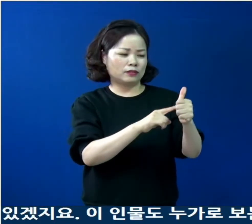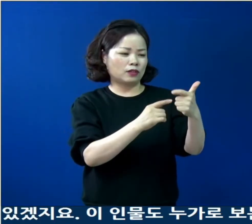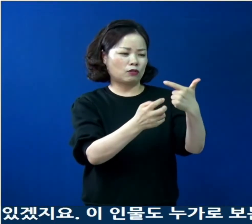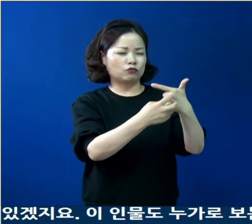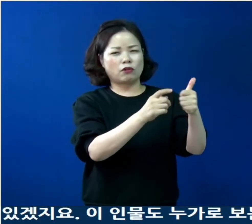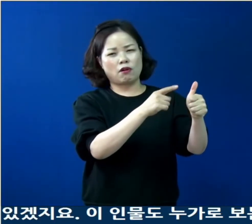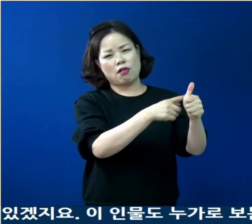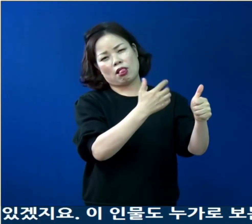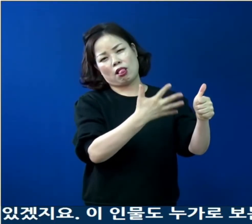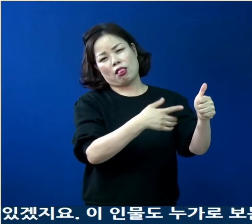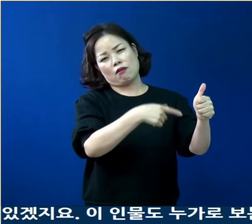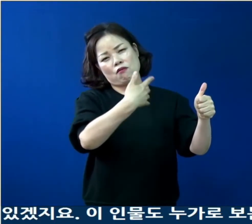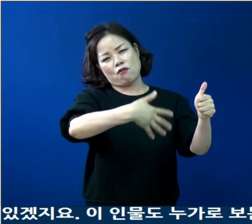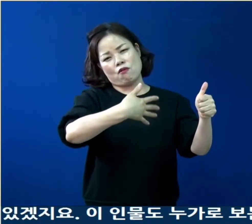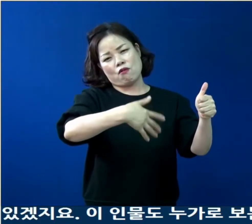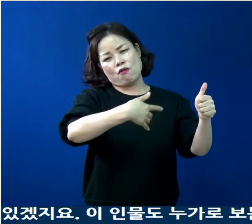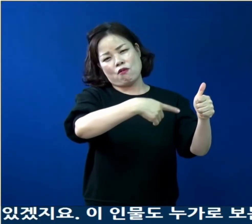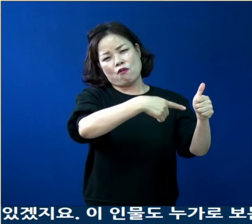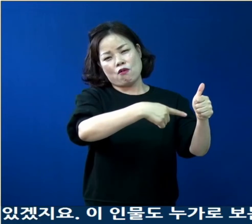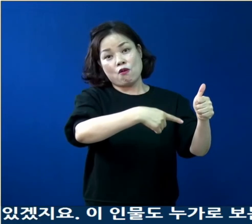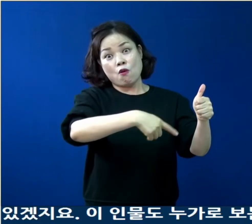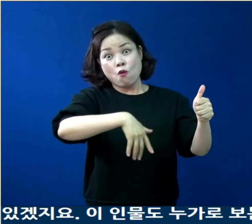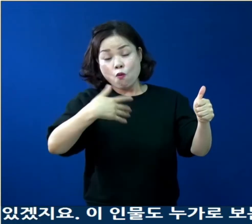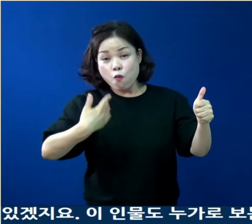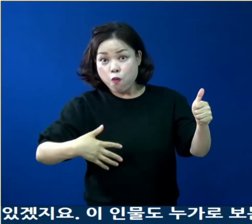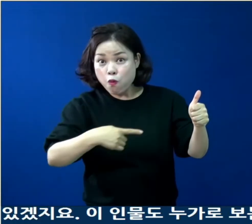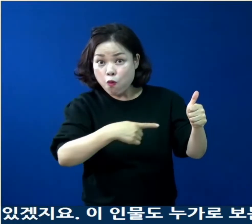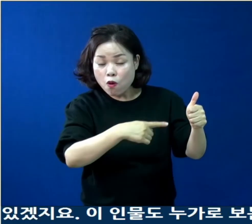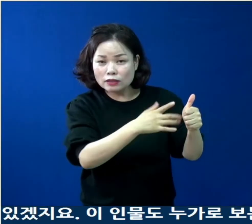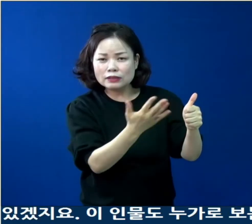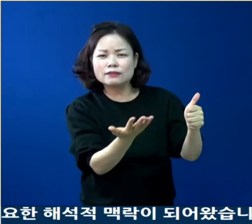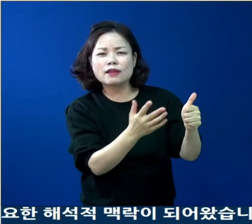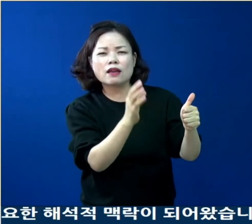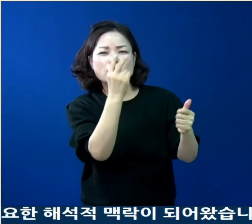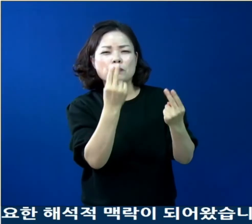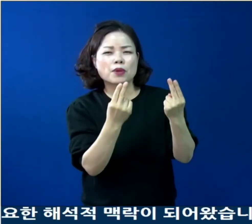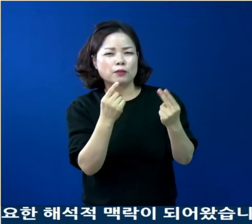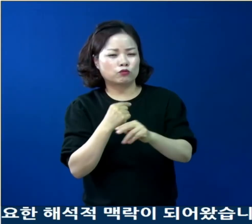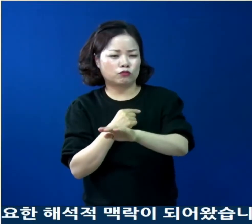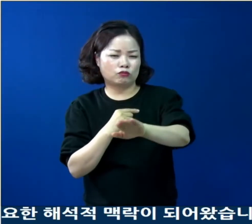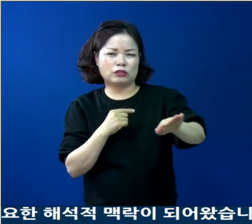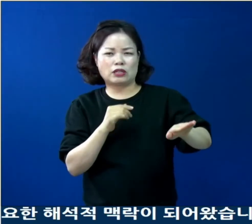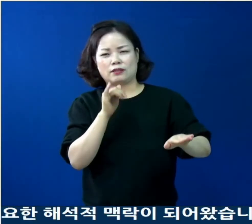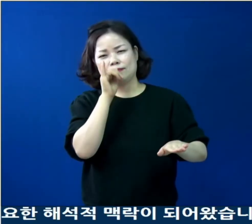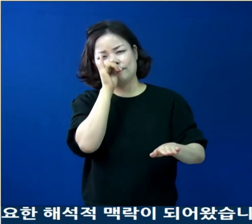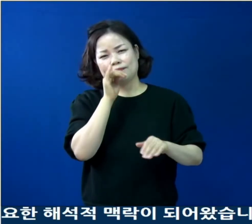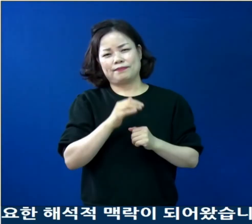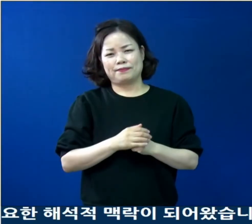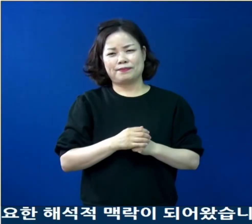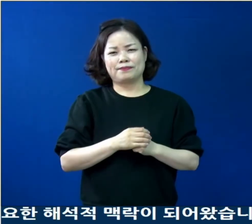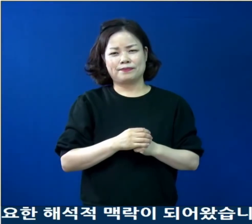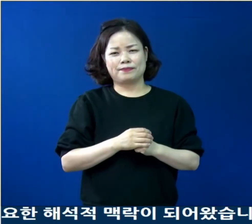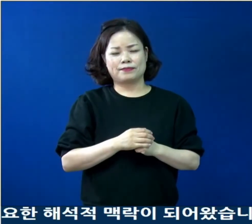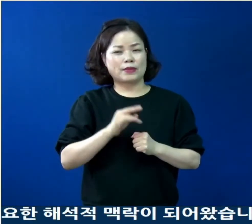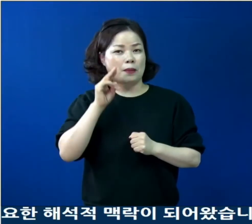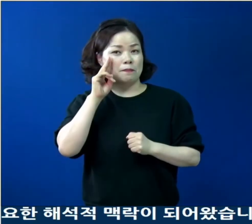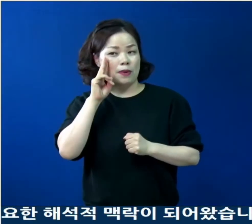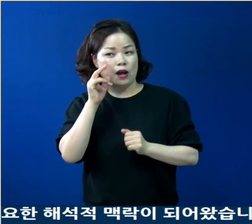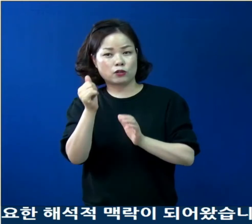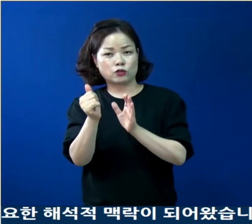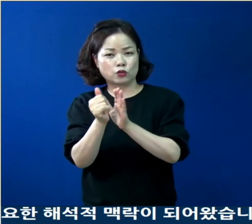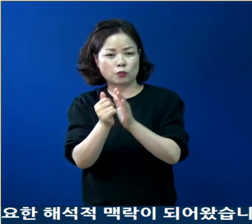같아요. 그의 훌륭함과 그의 한 사역에 비하면 어쩌면 우리에게 있어서는 바울을